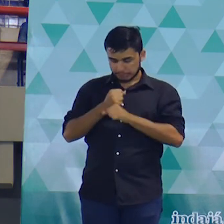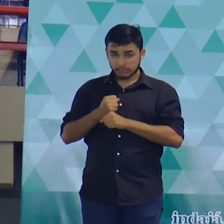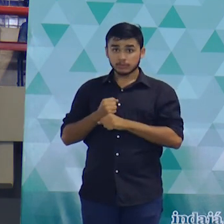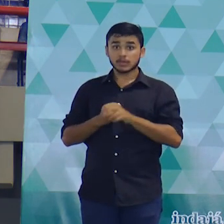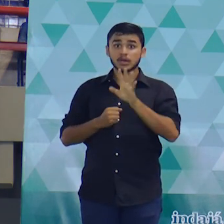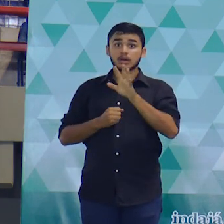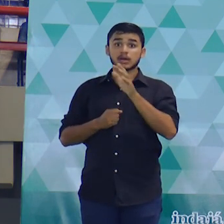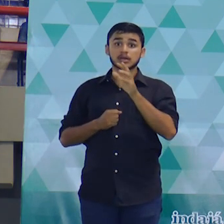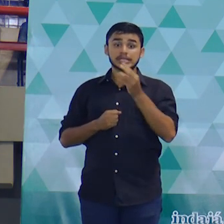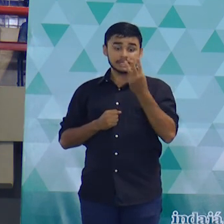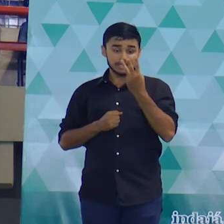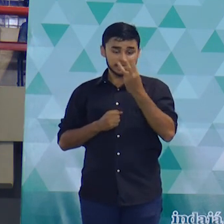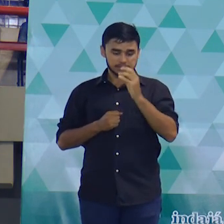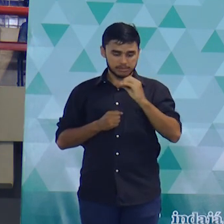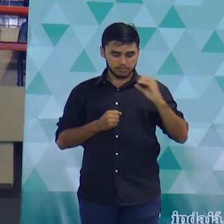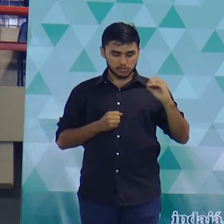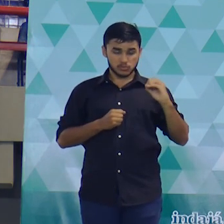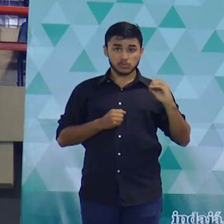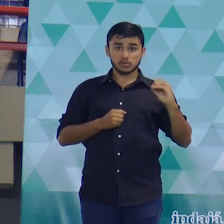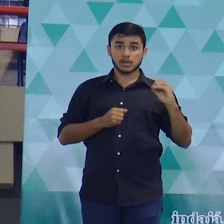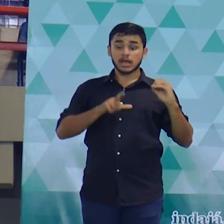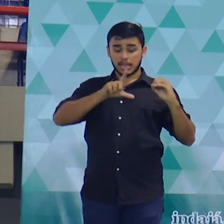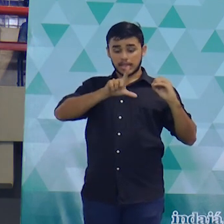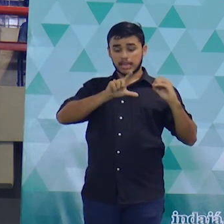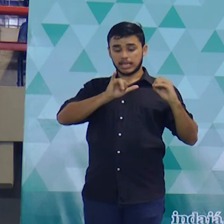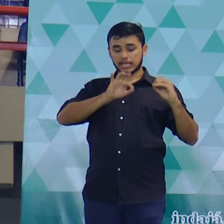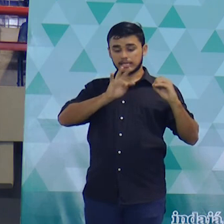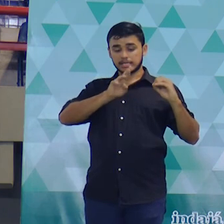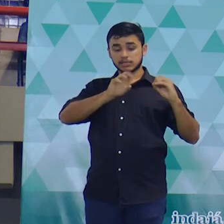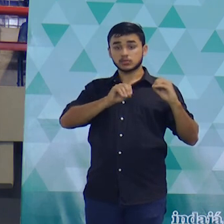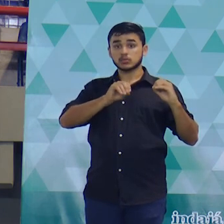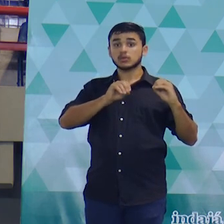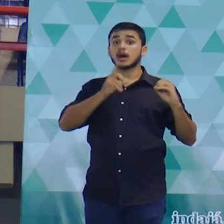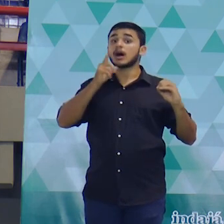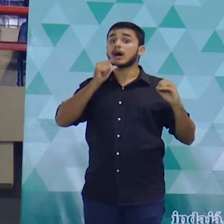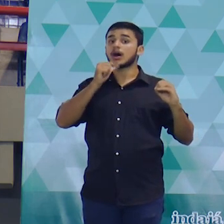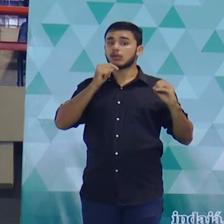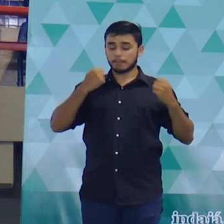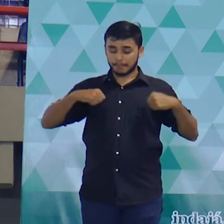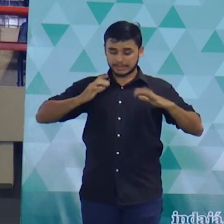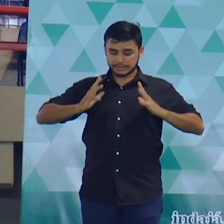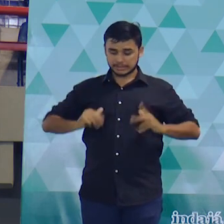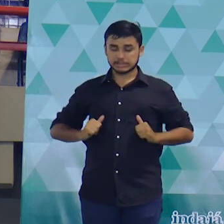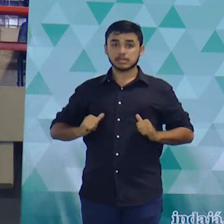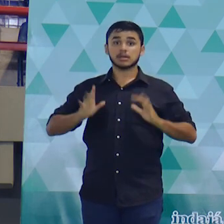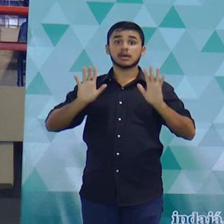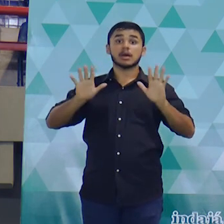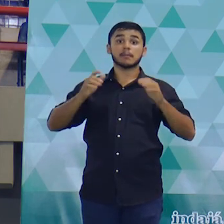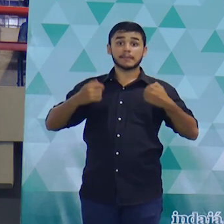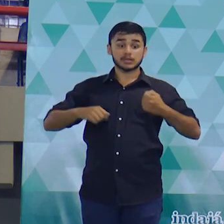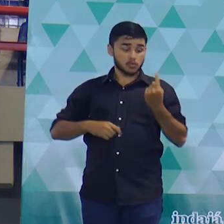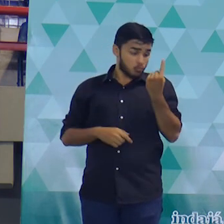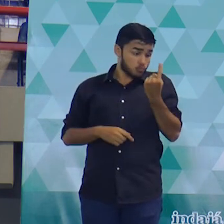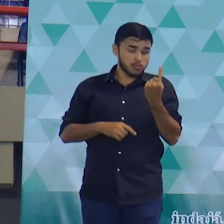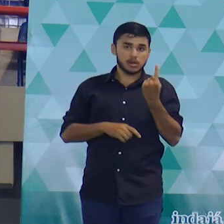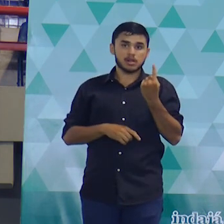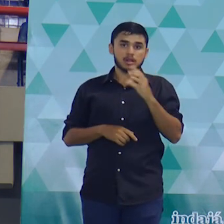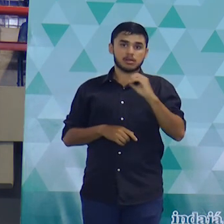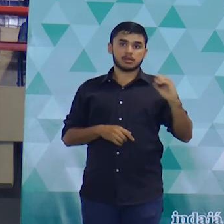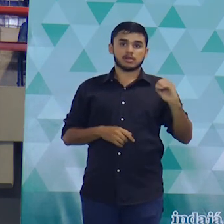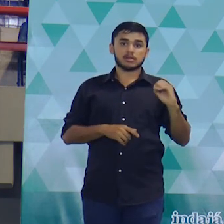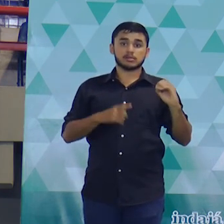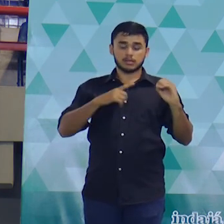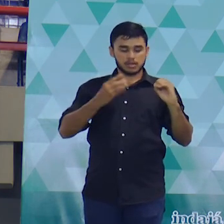3.000 litros de água. Ele diz que cada 1.000 litros de água tem 45 gramas de